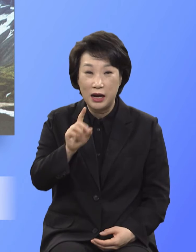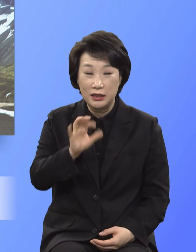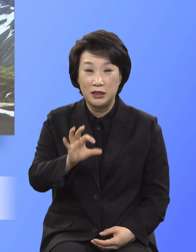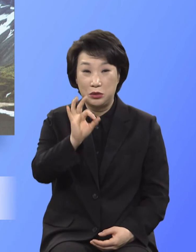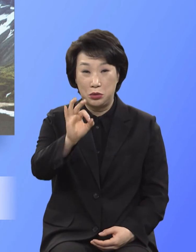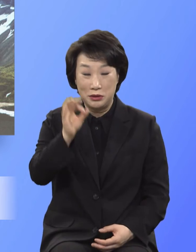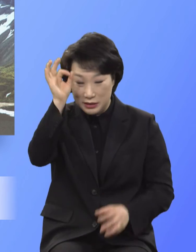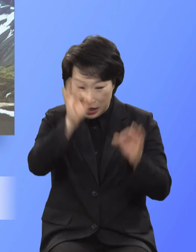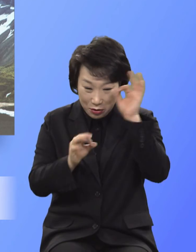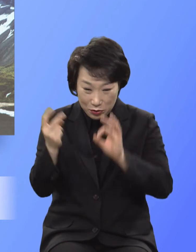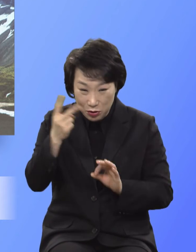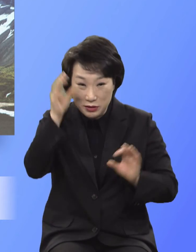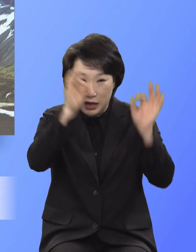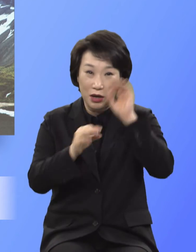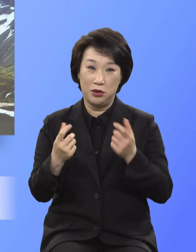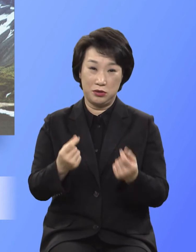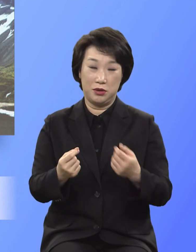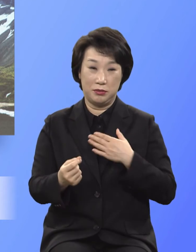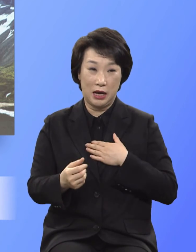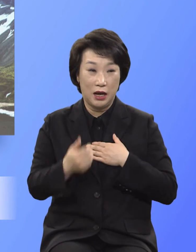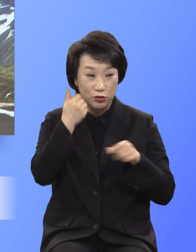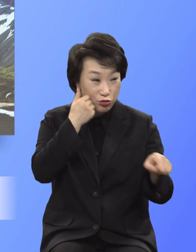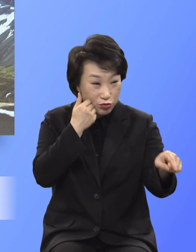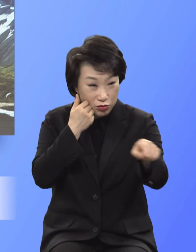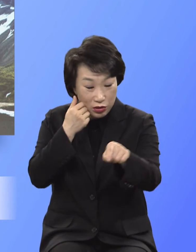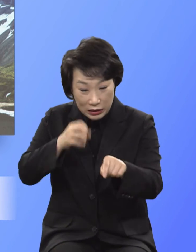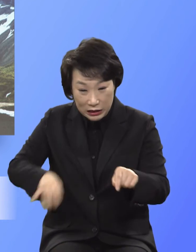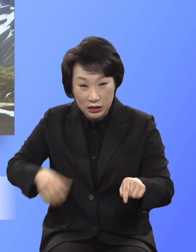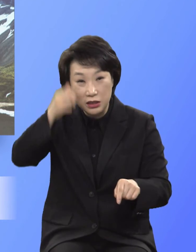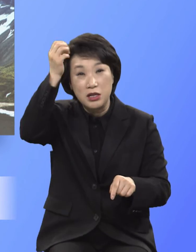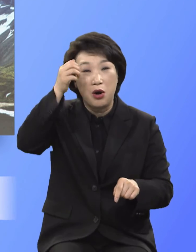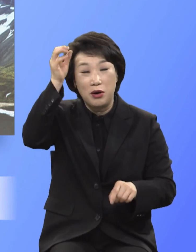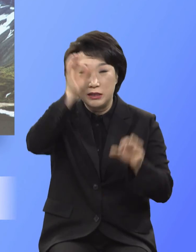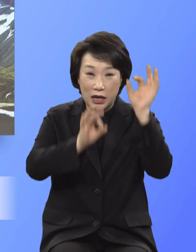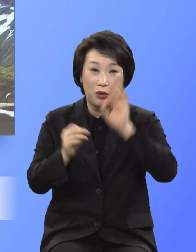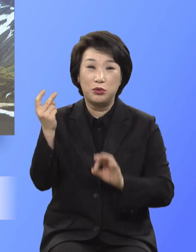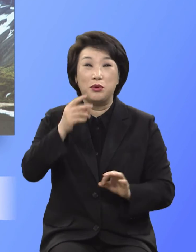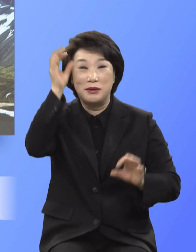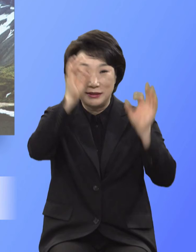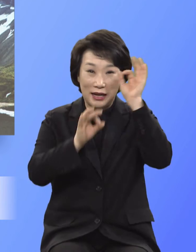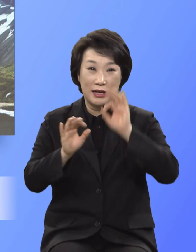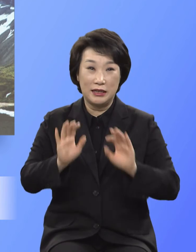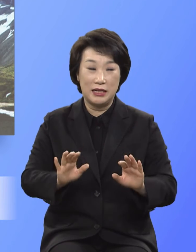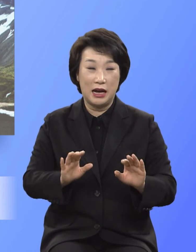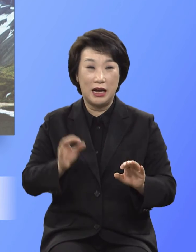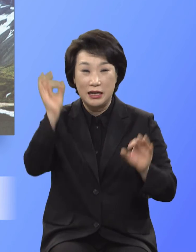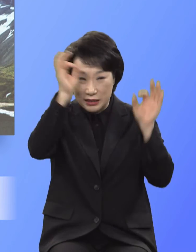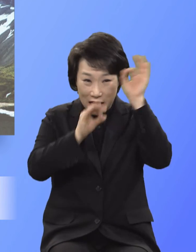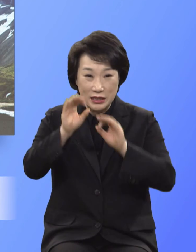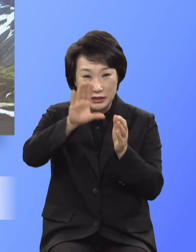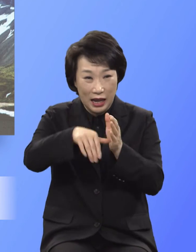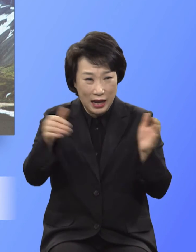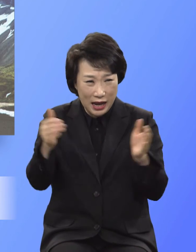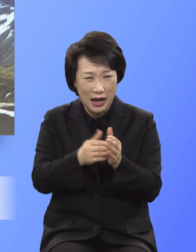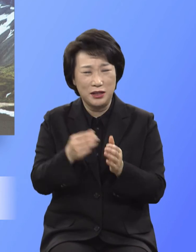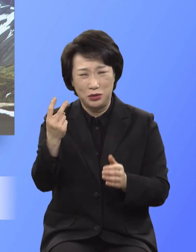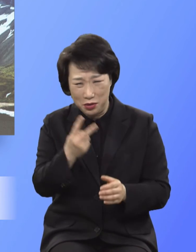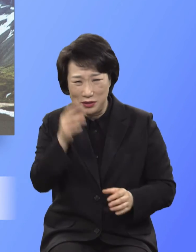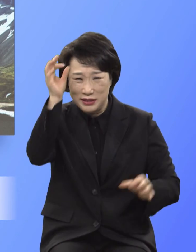찾듯이 나도 잃은 영혼 찾고 또 찾아서 찾을 때까지 또